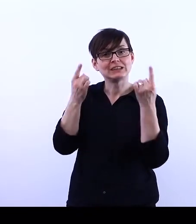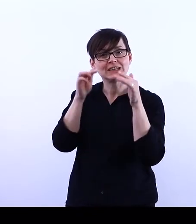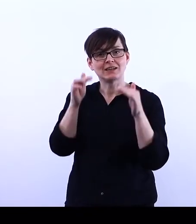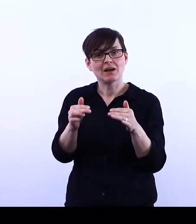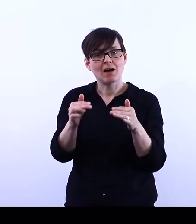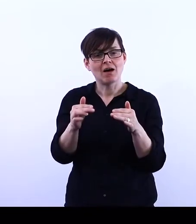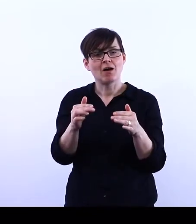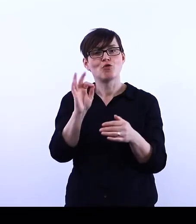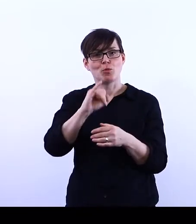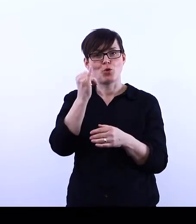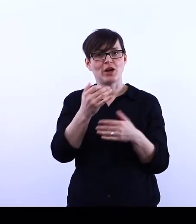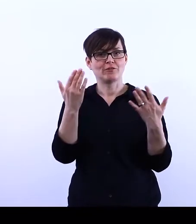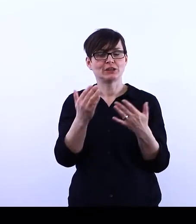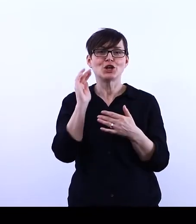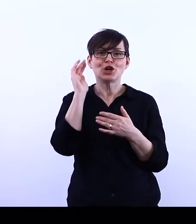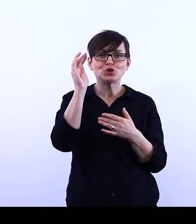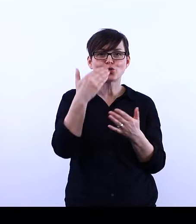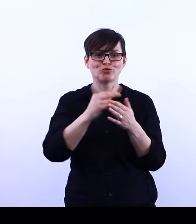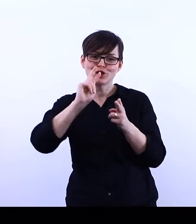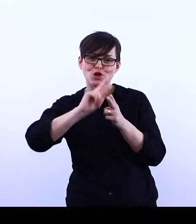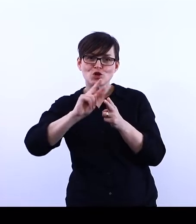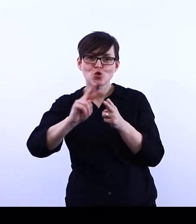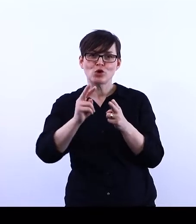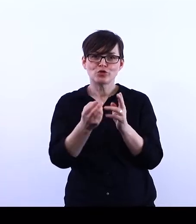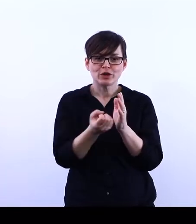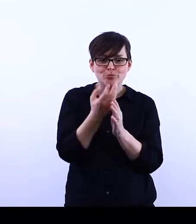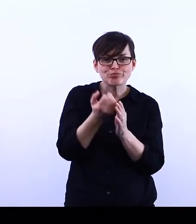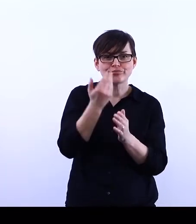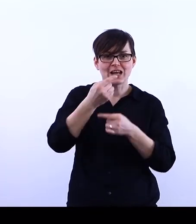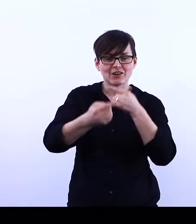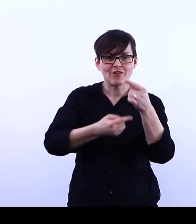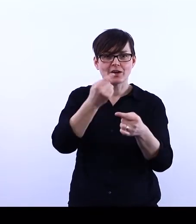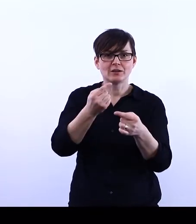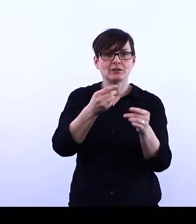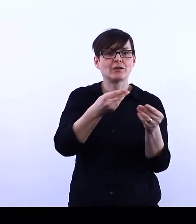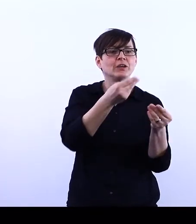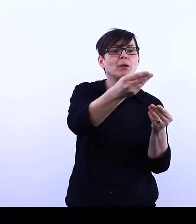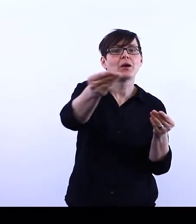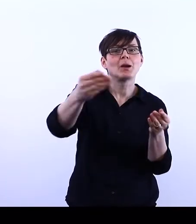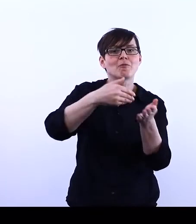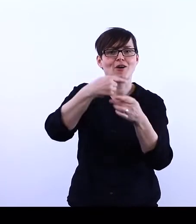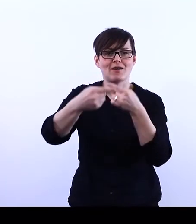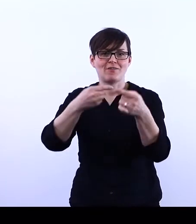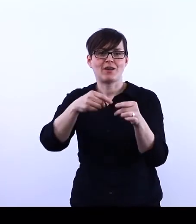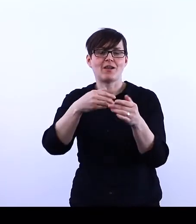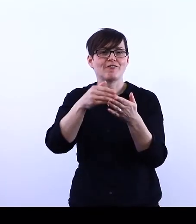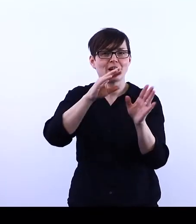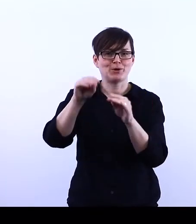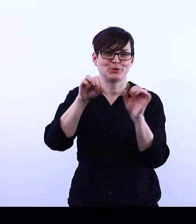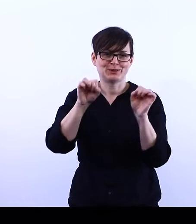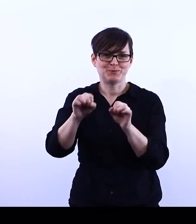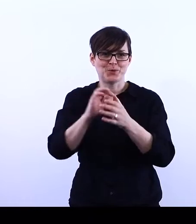künftig solche Tools und Mittel weiter benutzt werden. Genau, soweit von mir. Und dann